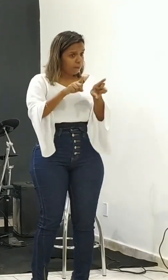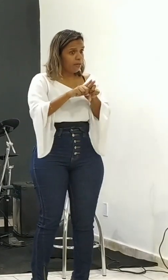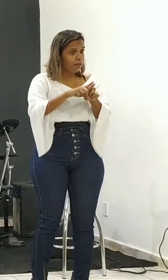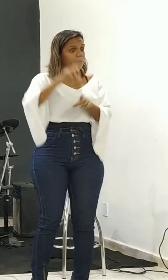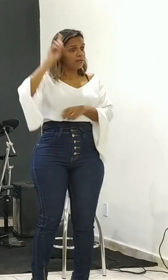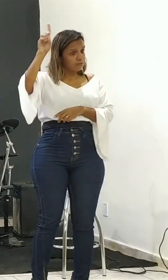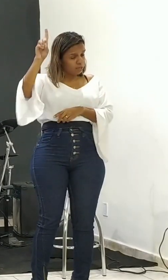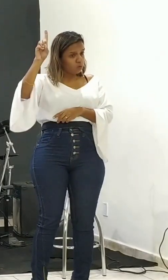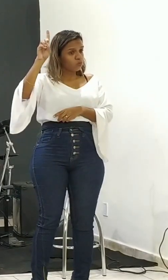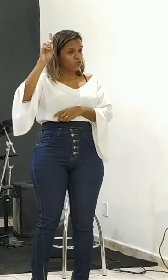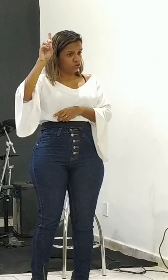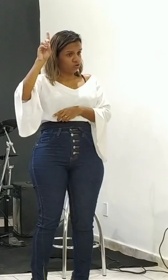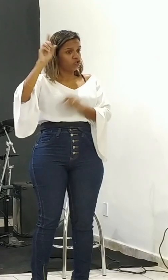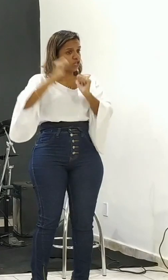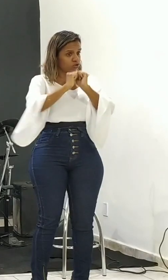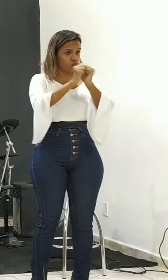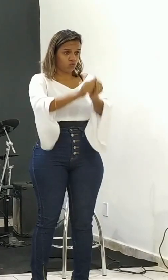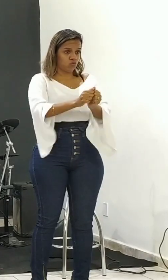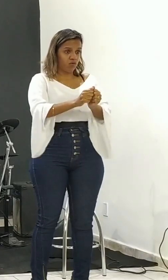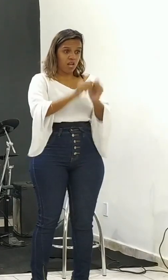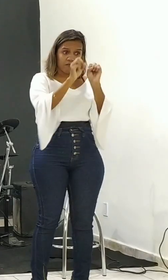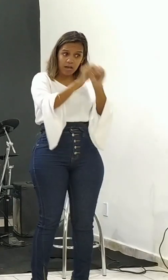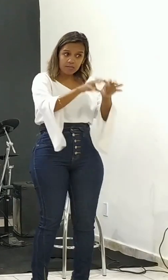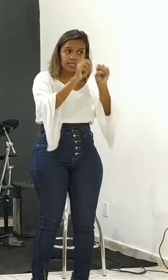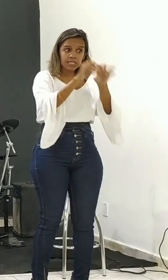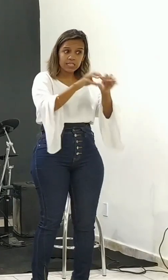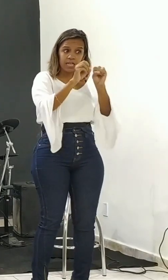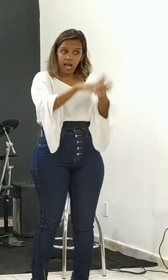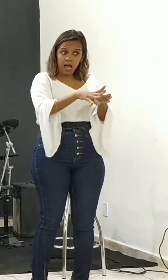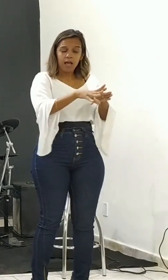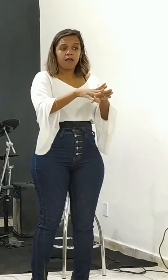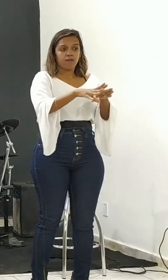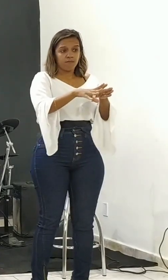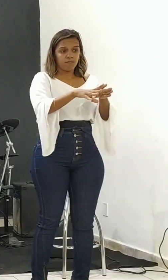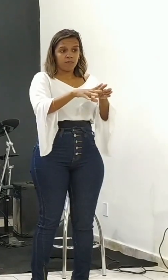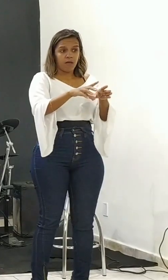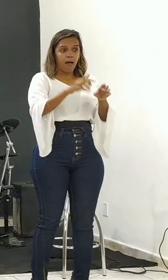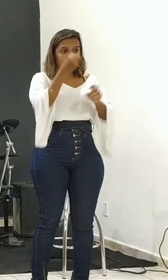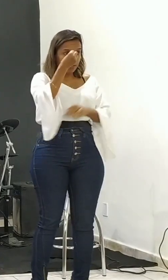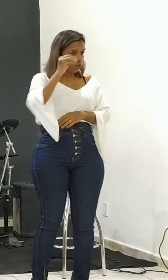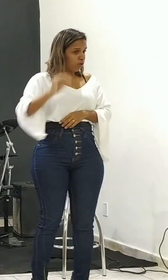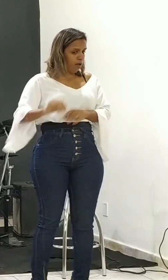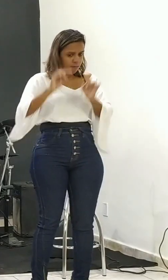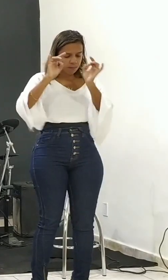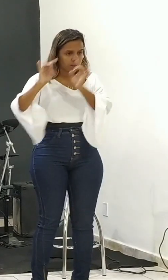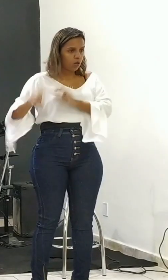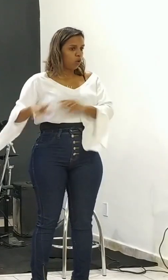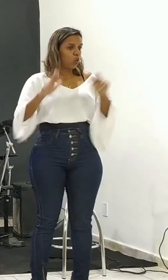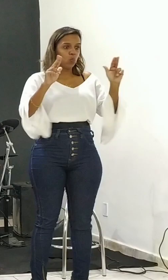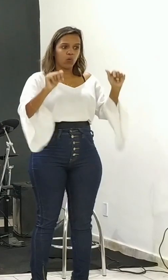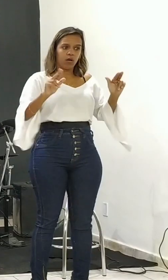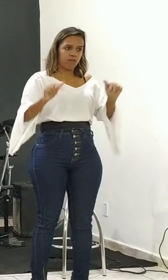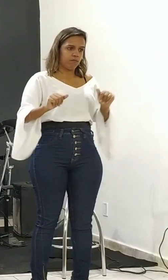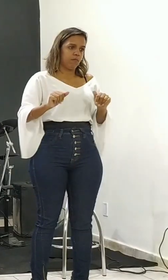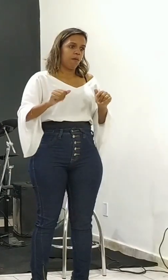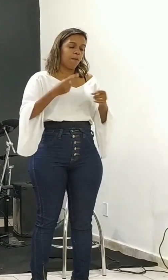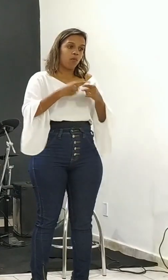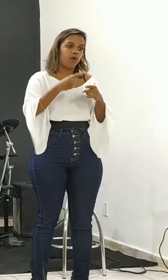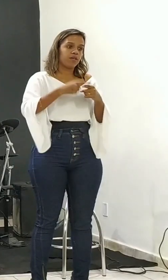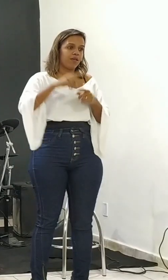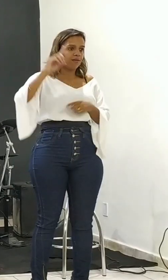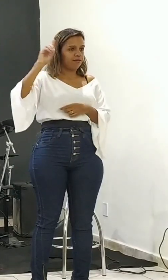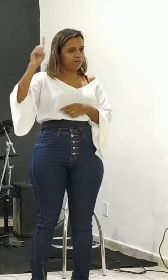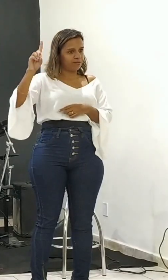te abandonar. Ele vai te disciplinar, mas Ele não vai te abandonar, porque Ele é Pai. E um